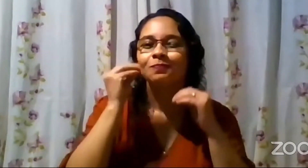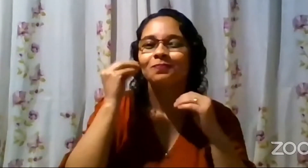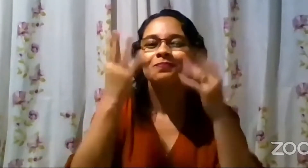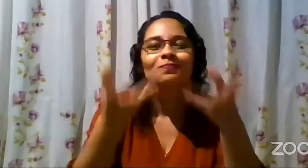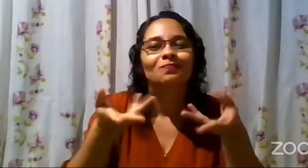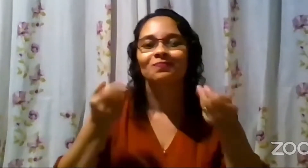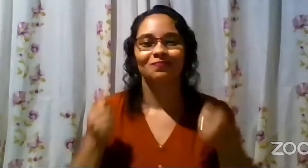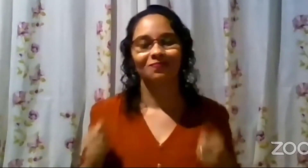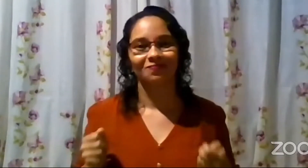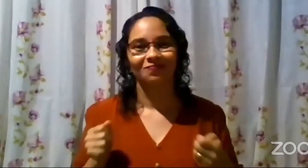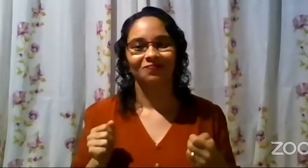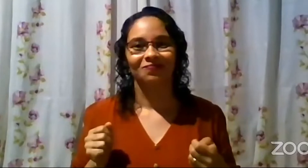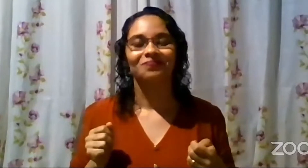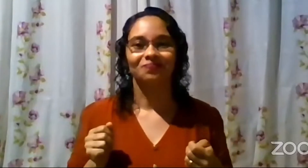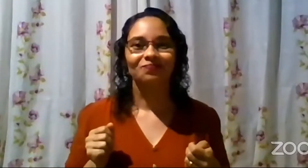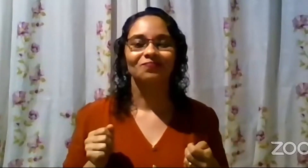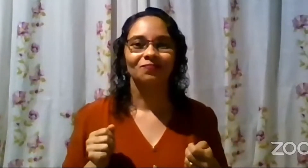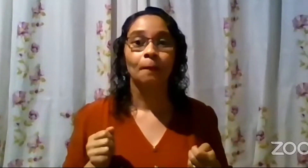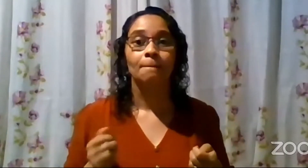Para mim foi uma experiência maravilhosa.